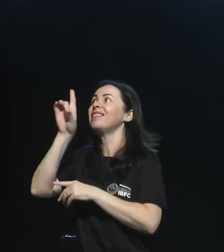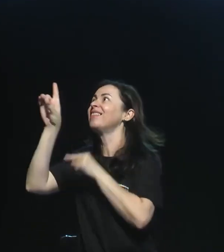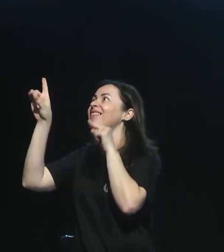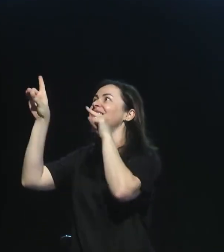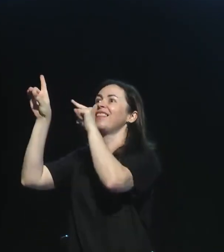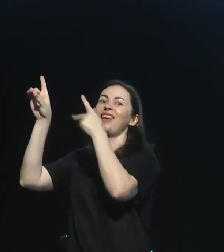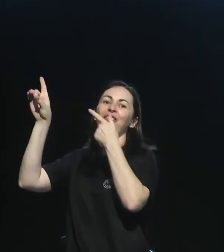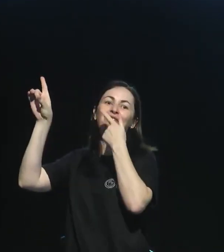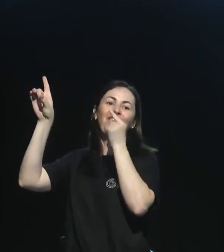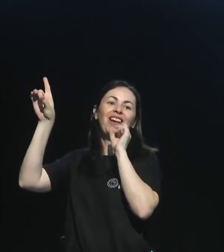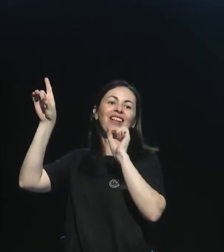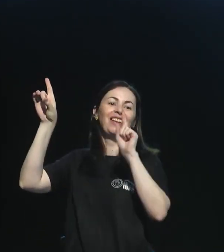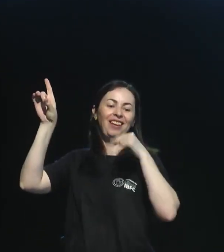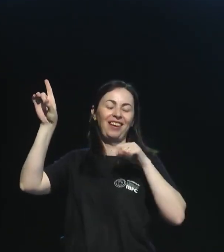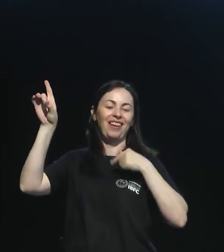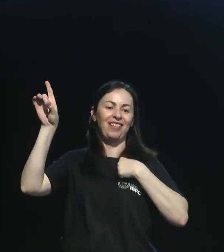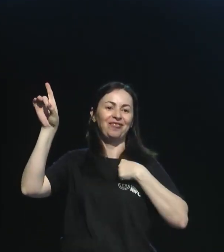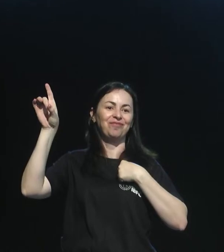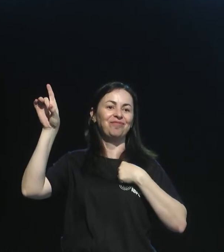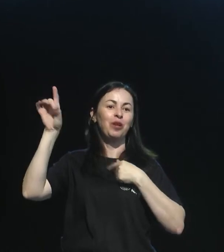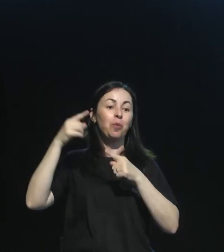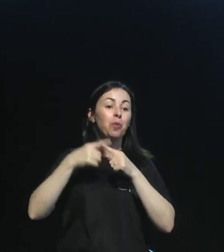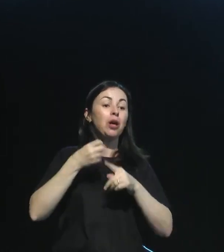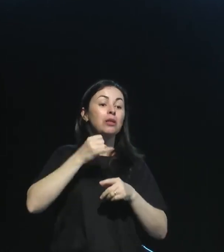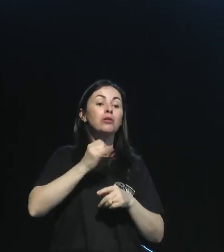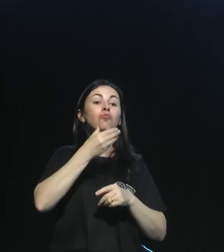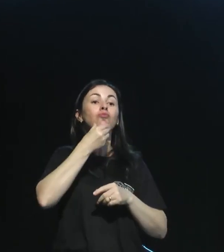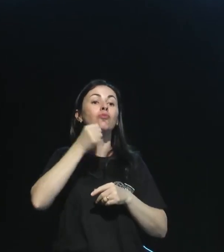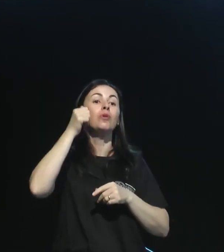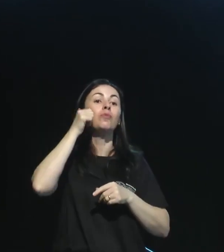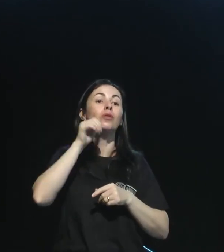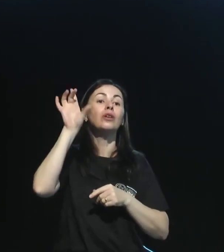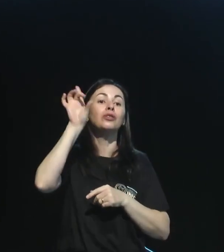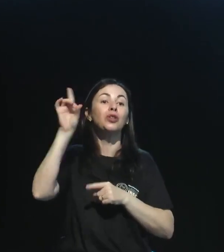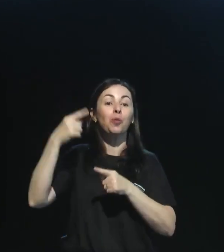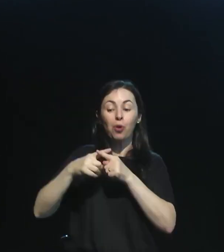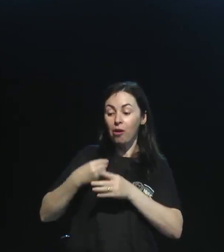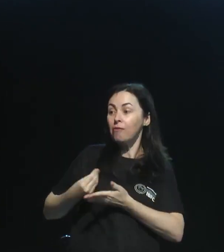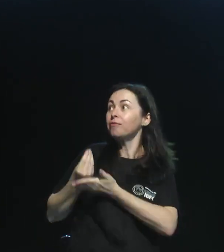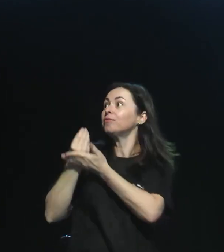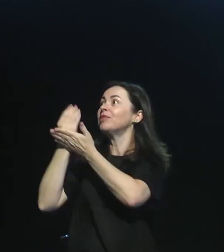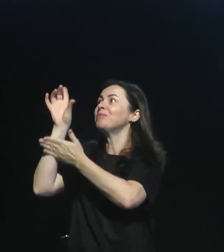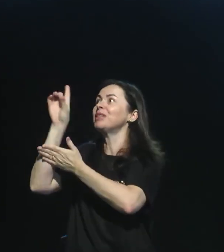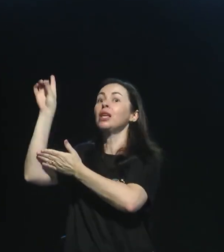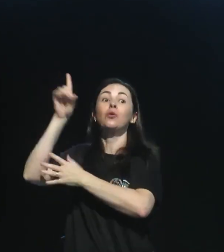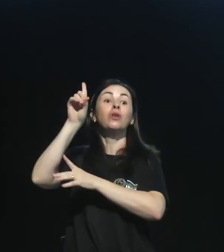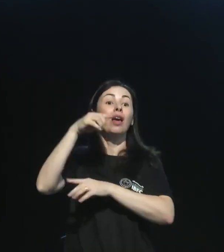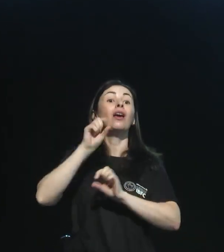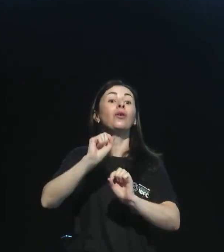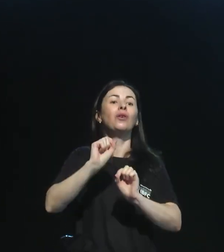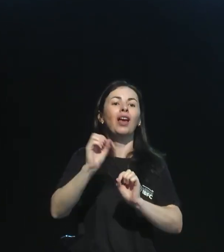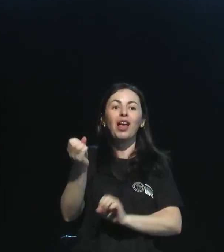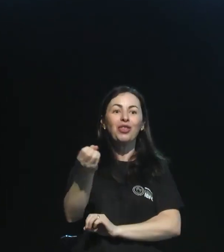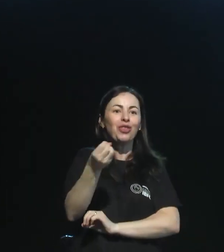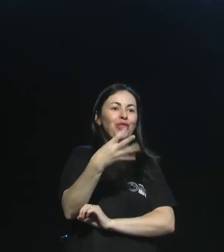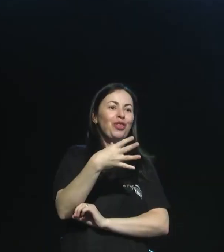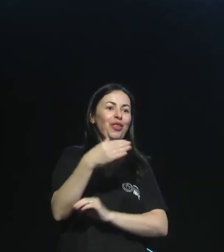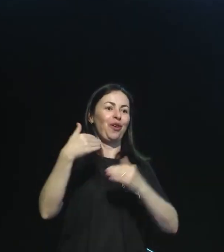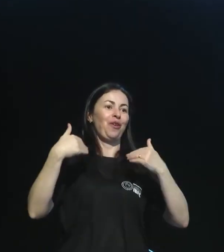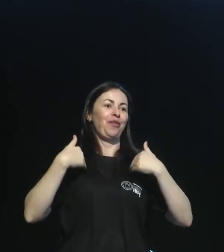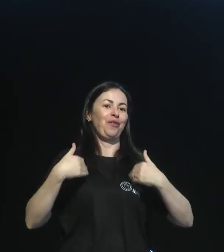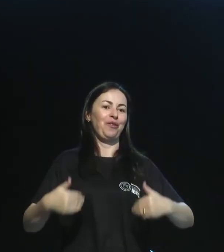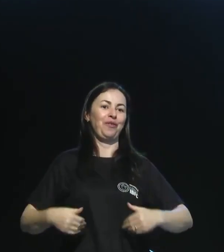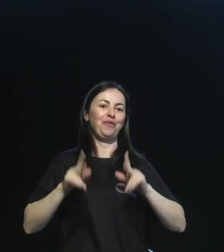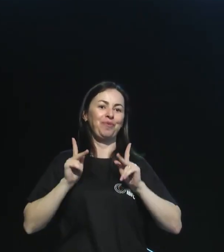é. E se você é um homem, uma mulher de Deus que entregou a sua vida, você é uma nova criatura, uma nova pessoa em